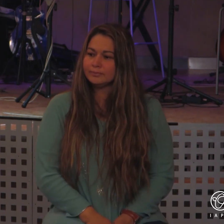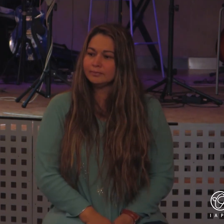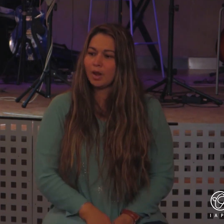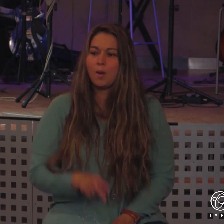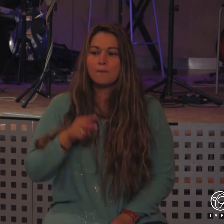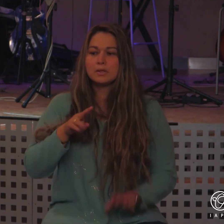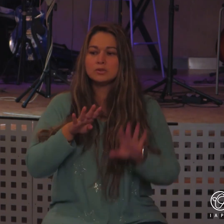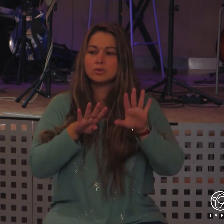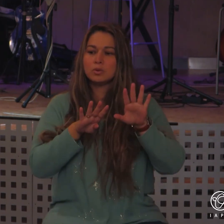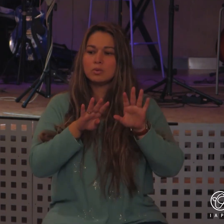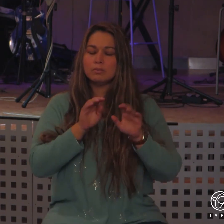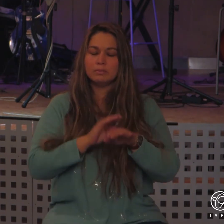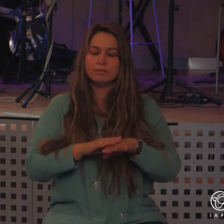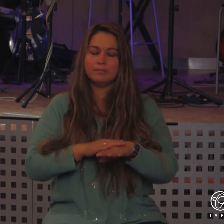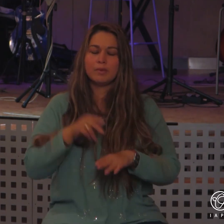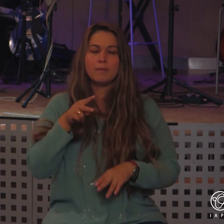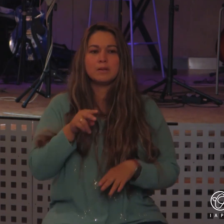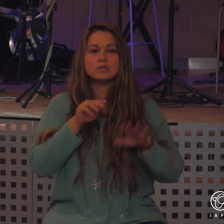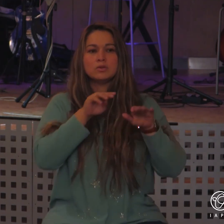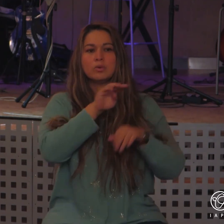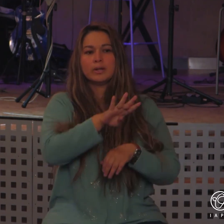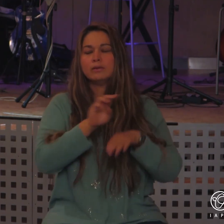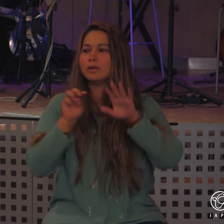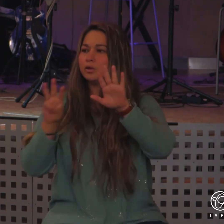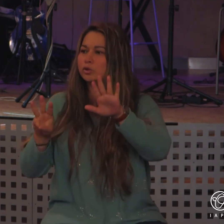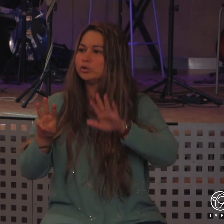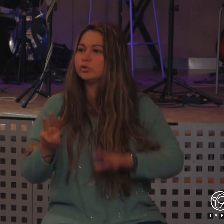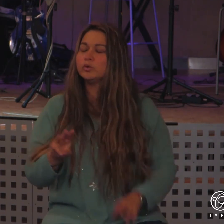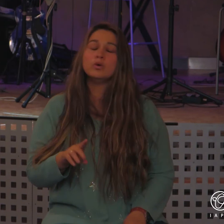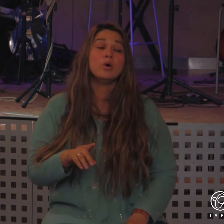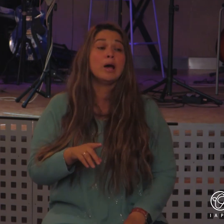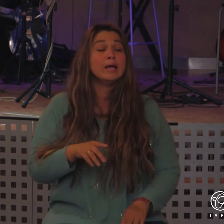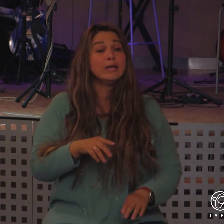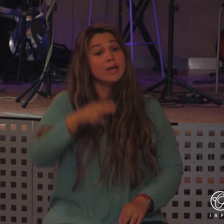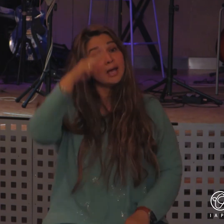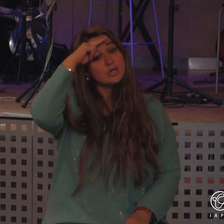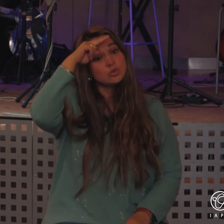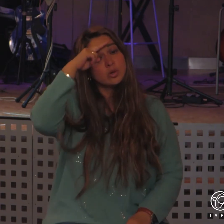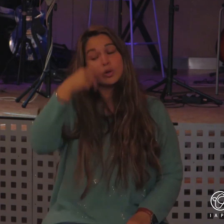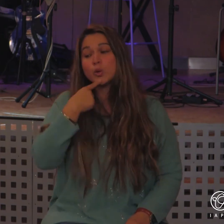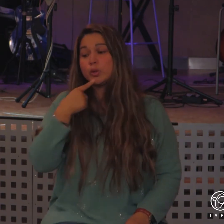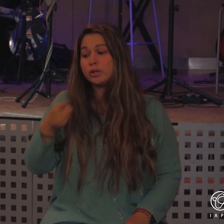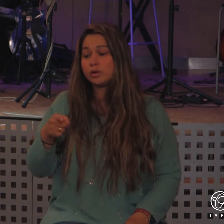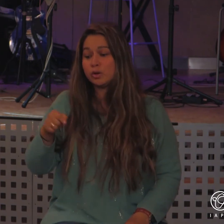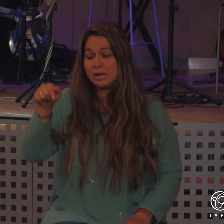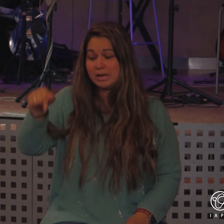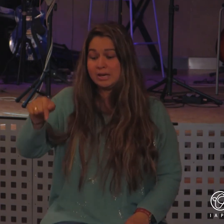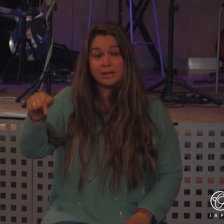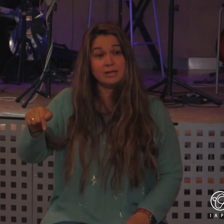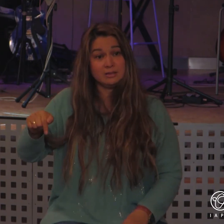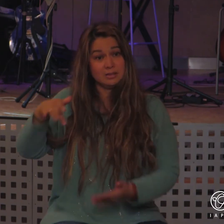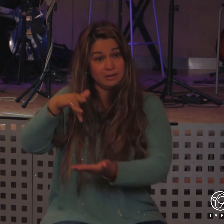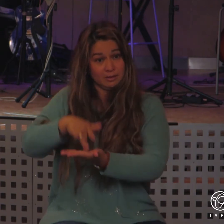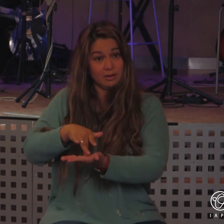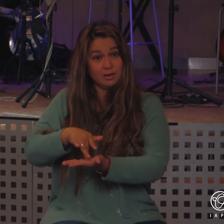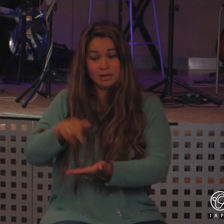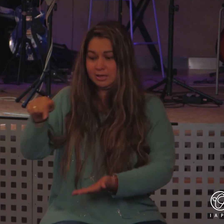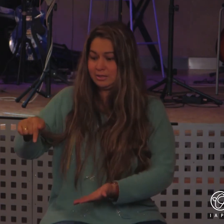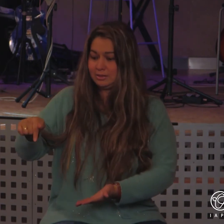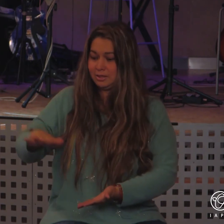Verso 48, dice, entonces dijo Labán, en este día, este montón